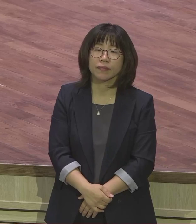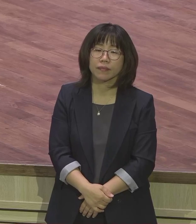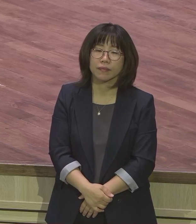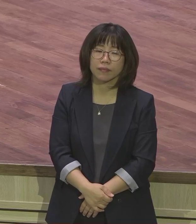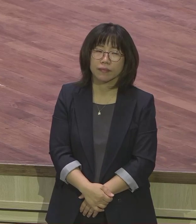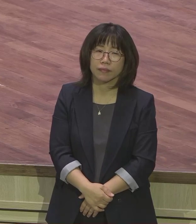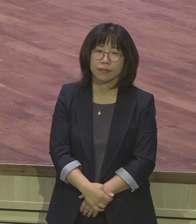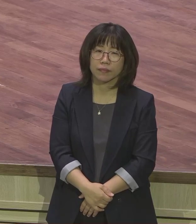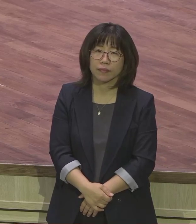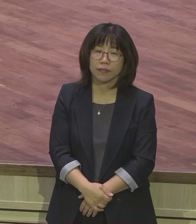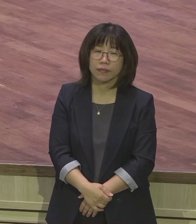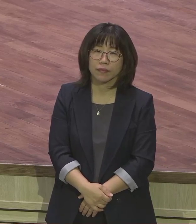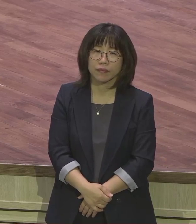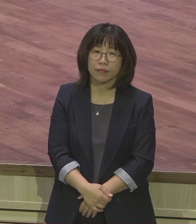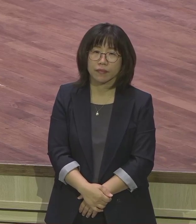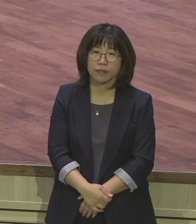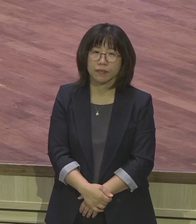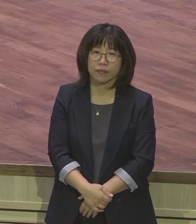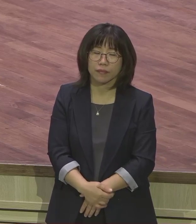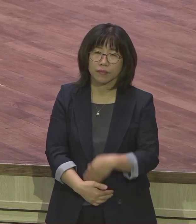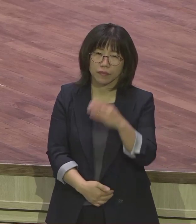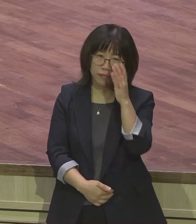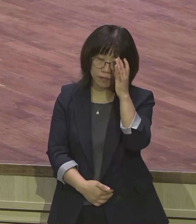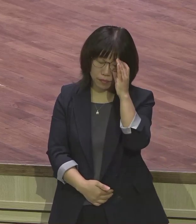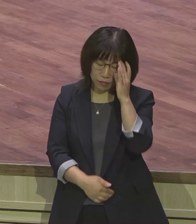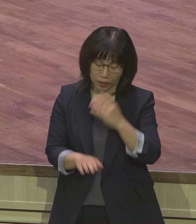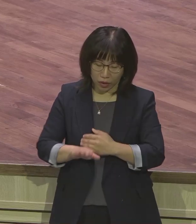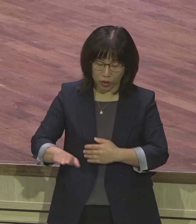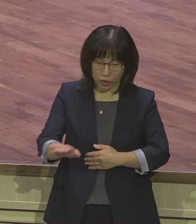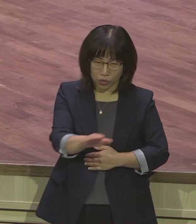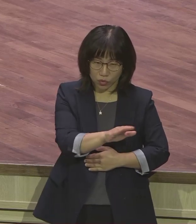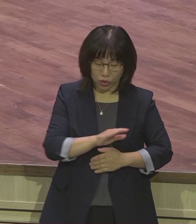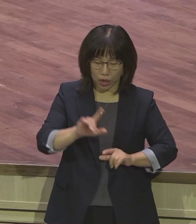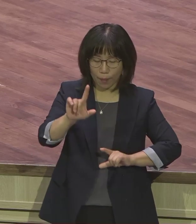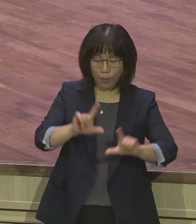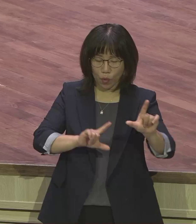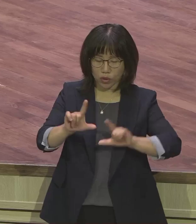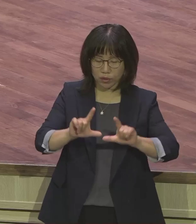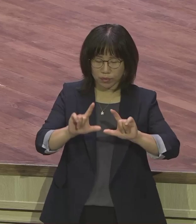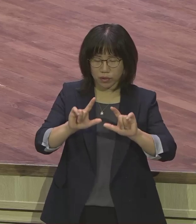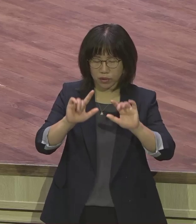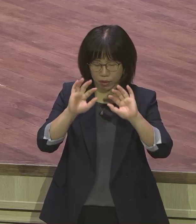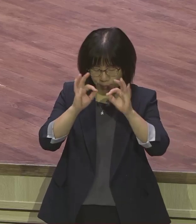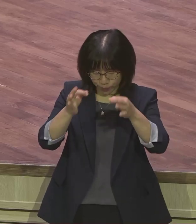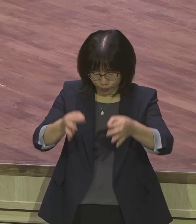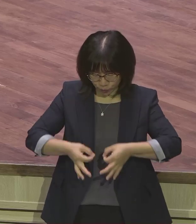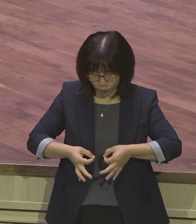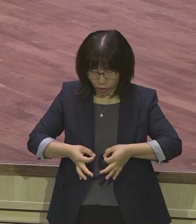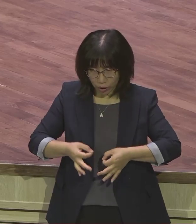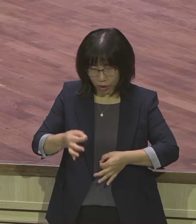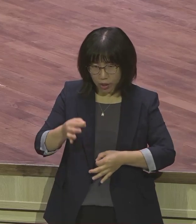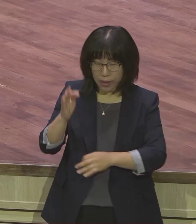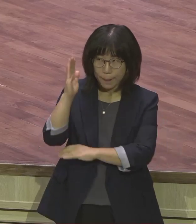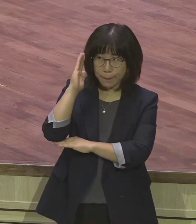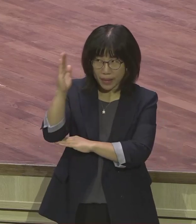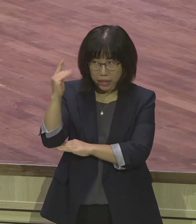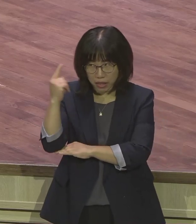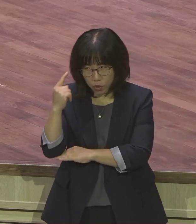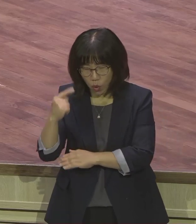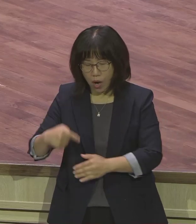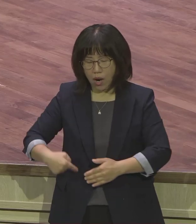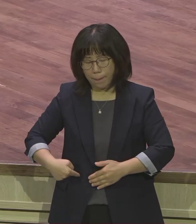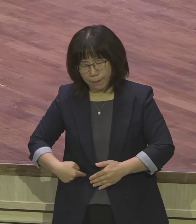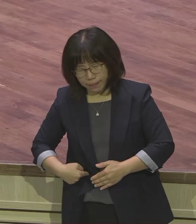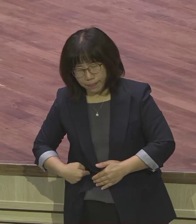아주 심플하지만 영적인 우리의 모습을 되돌아 봐야 돼요 우리가 강단 말씀 통해서 영적 자극을 받아야 하고 말씀을